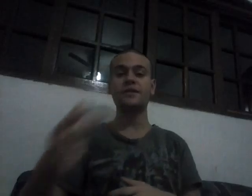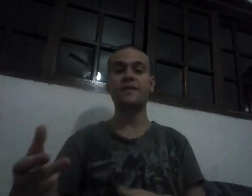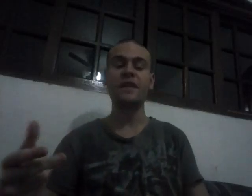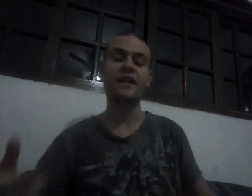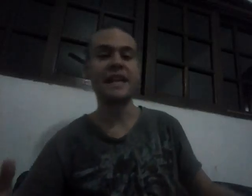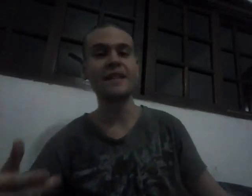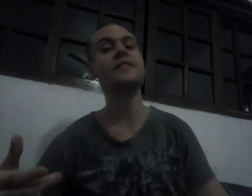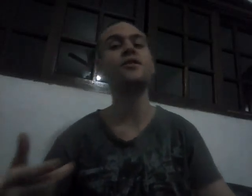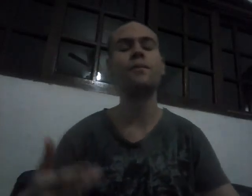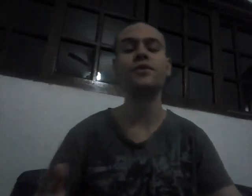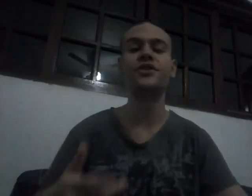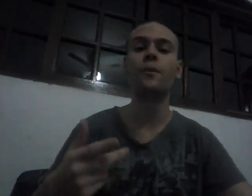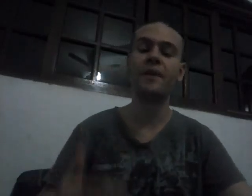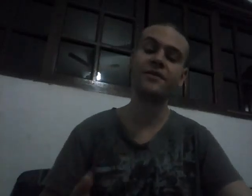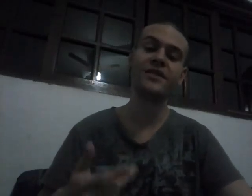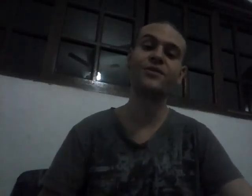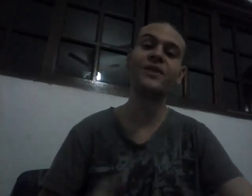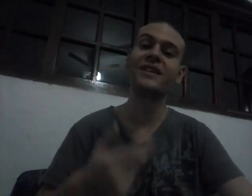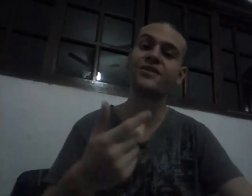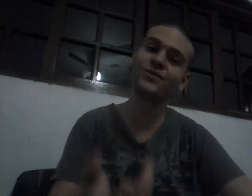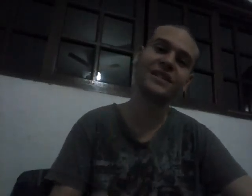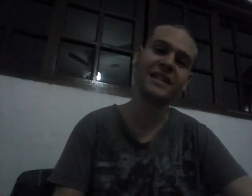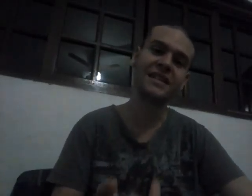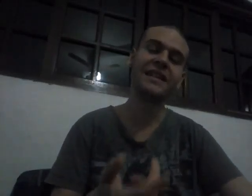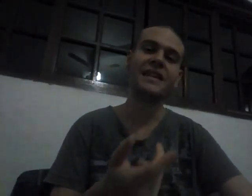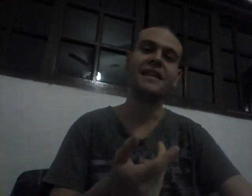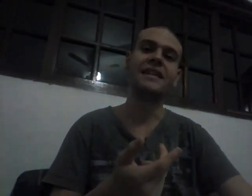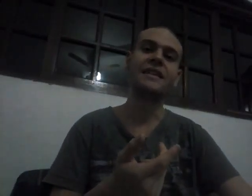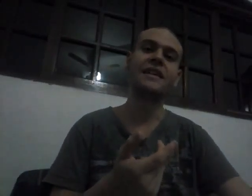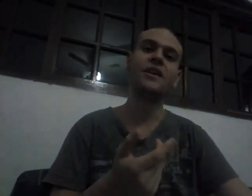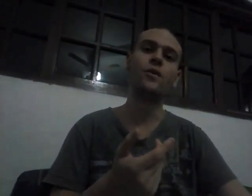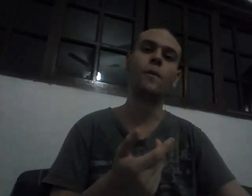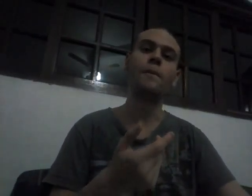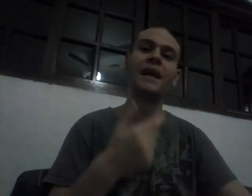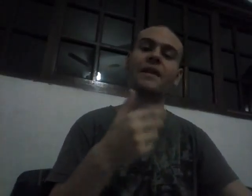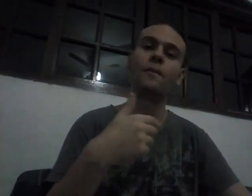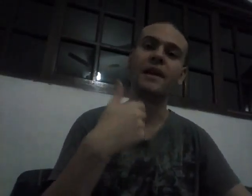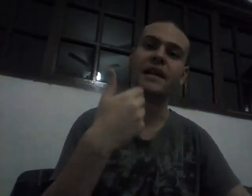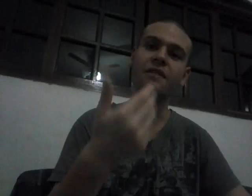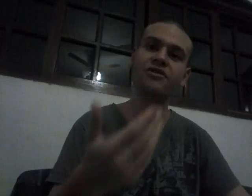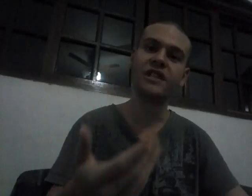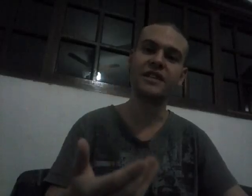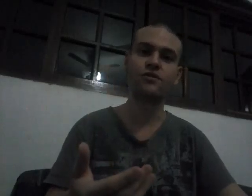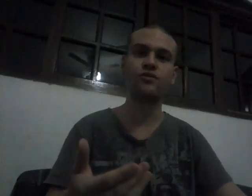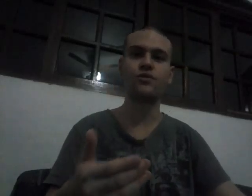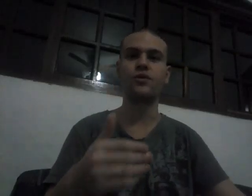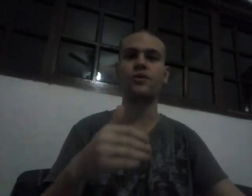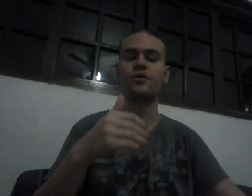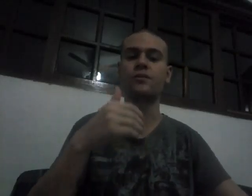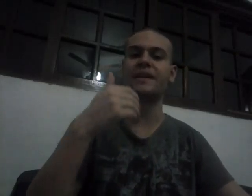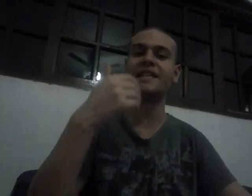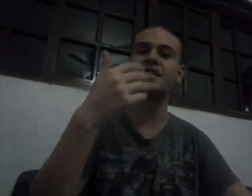A neta de Dom Pedro II era surda. Então, para ela não perder o direito do trono, não perder